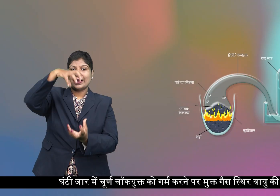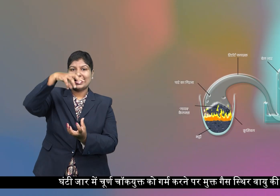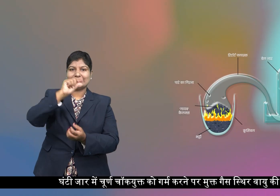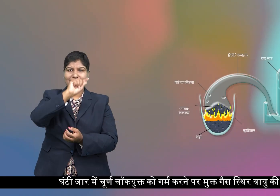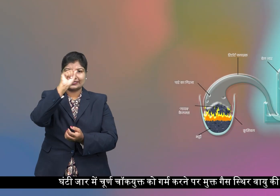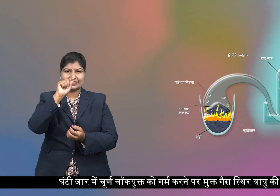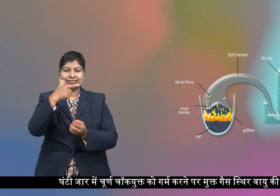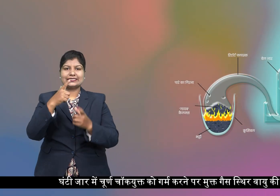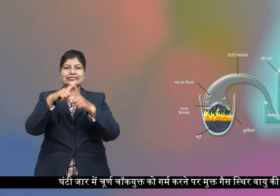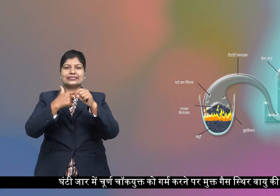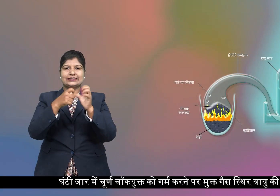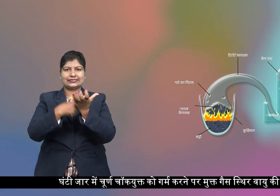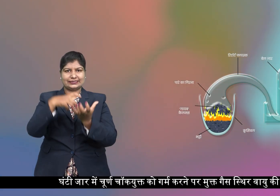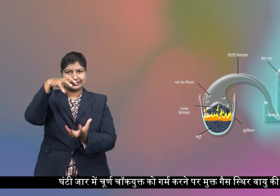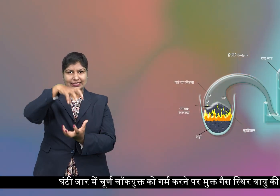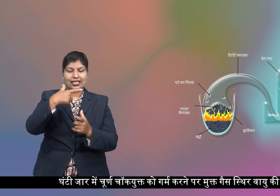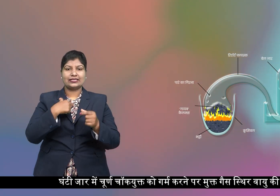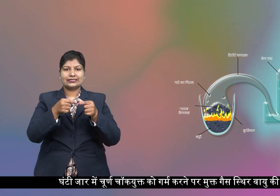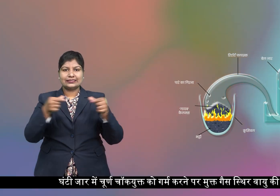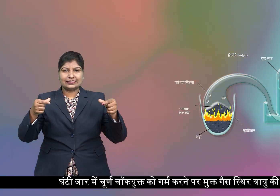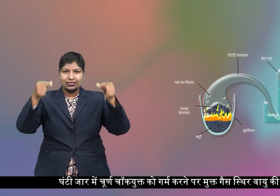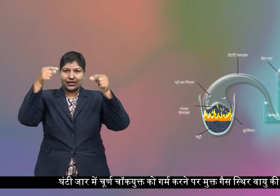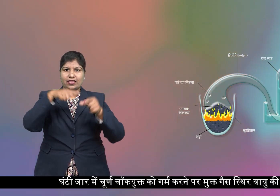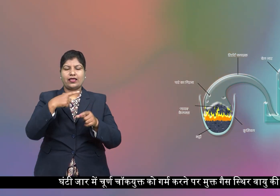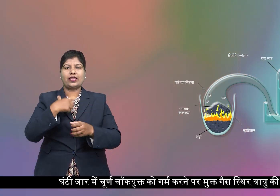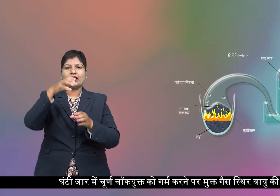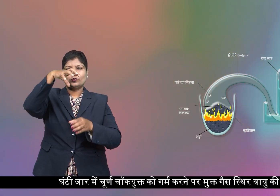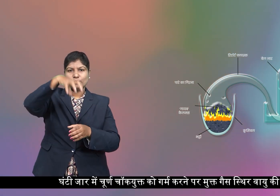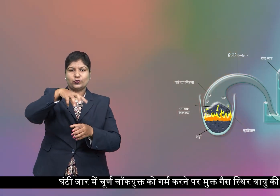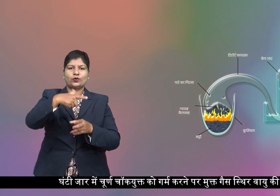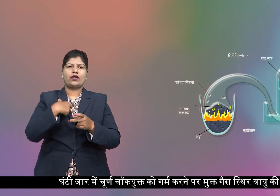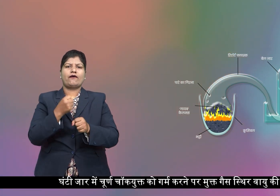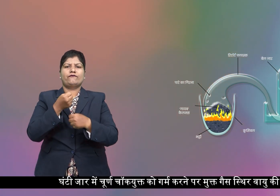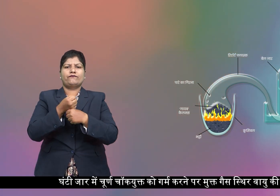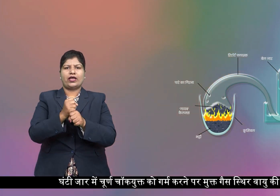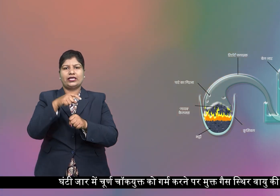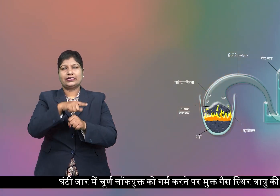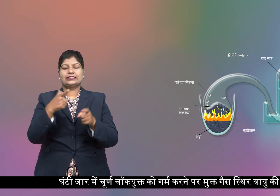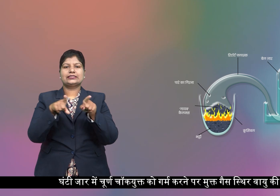को गर्म करने पर मुक्त गैस स्थिर वायु की तरह होता है।